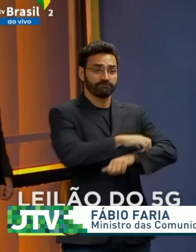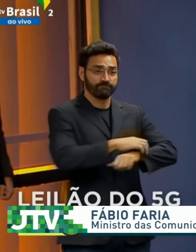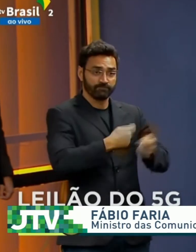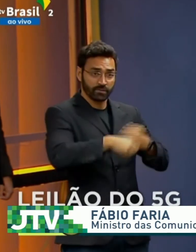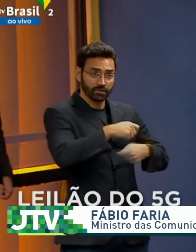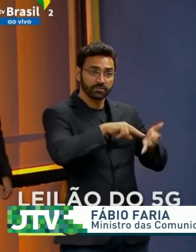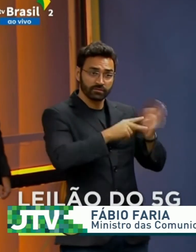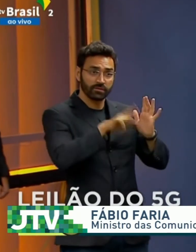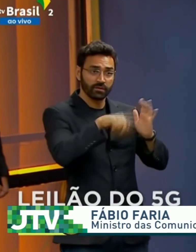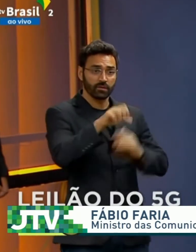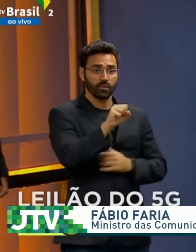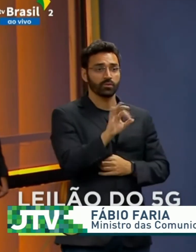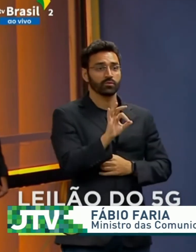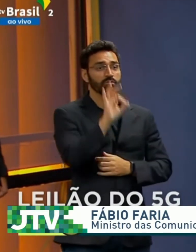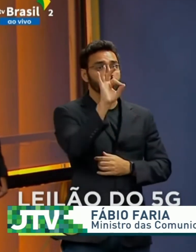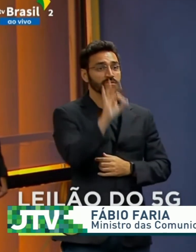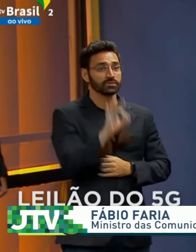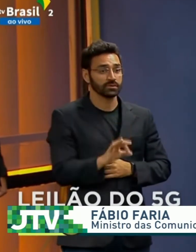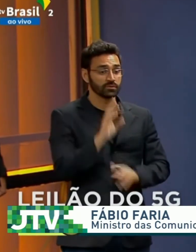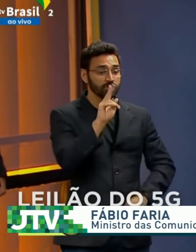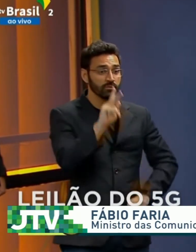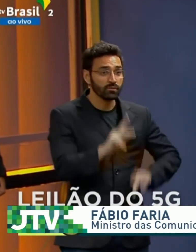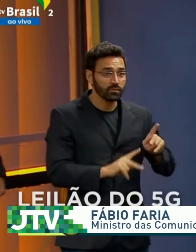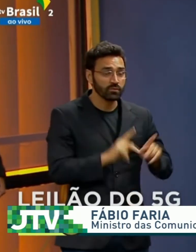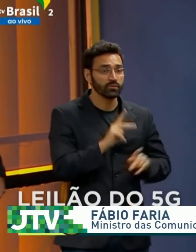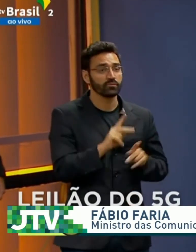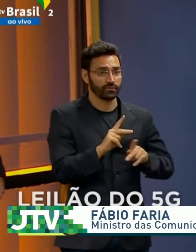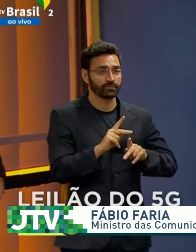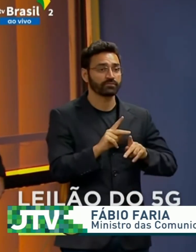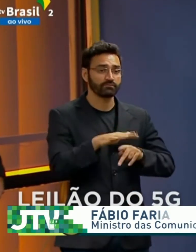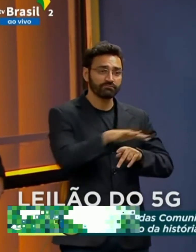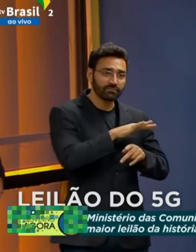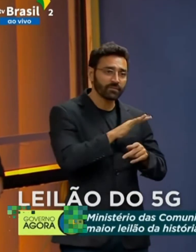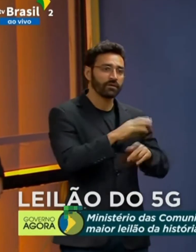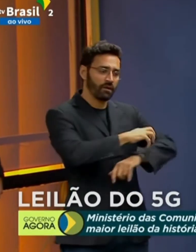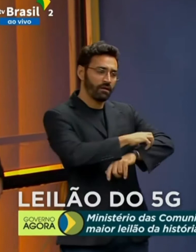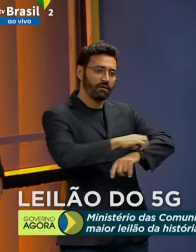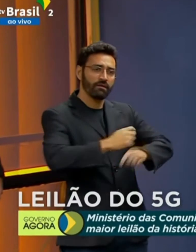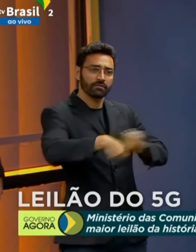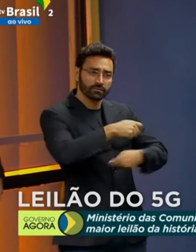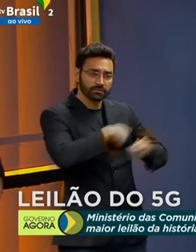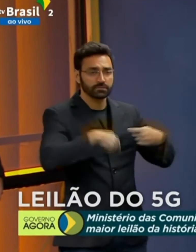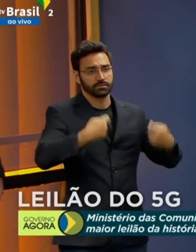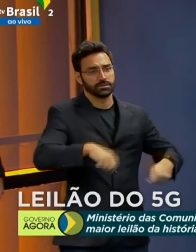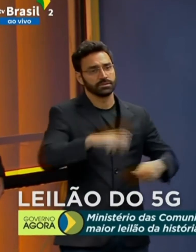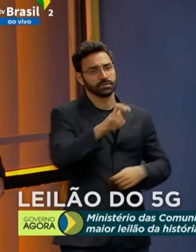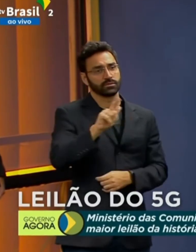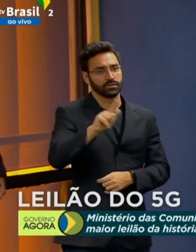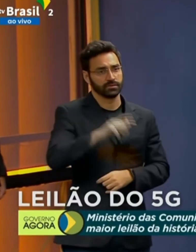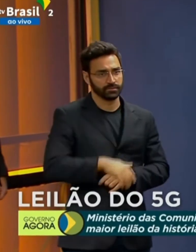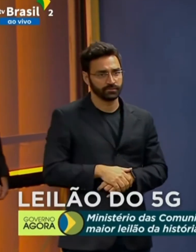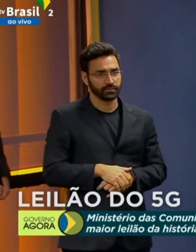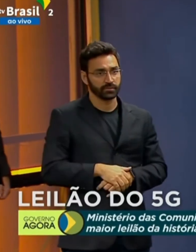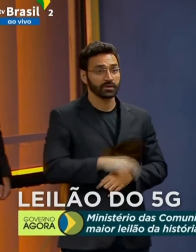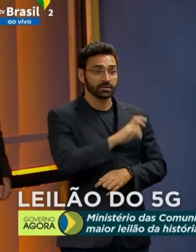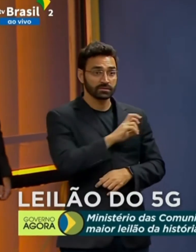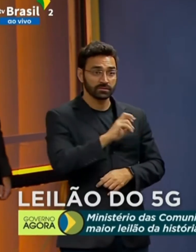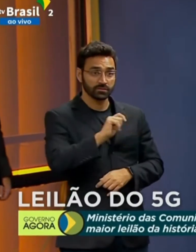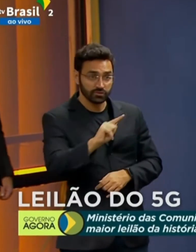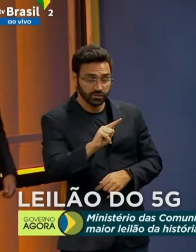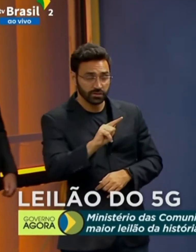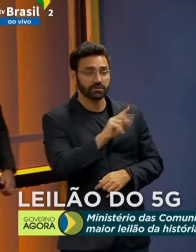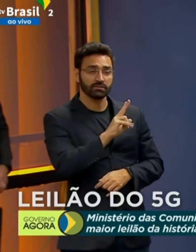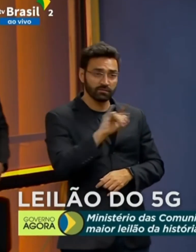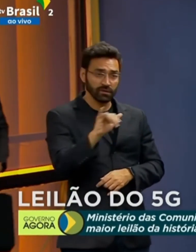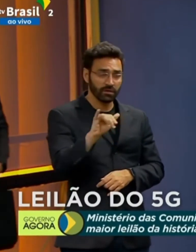cento e da população O agronegócio necessita do 5g o5g vai crescer entre